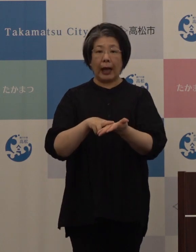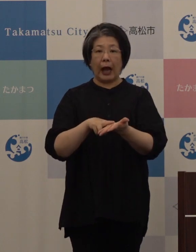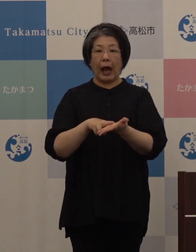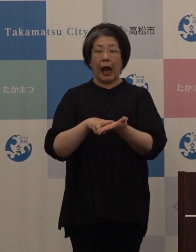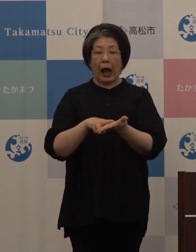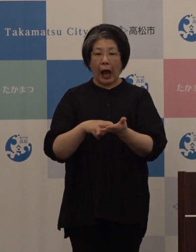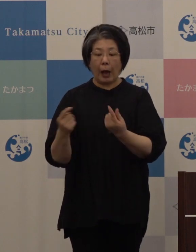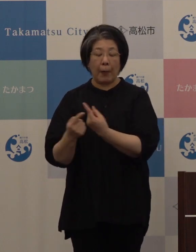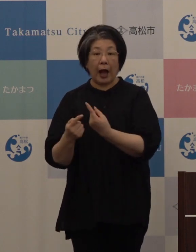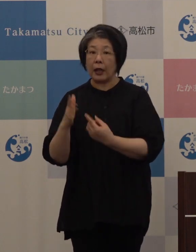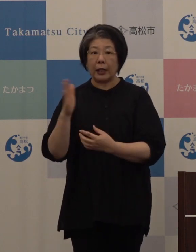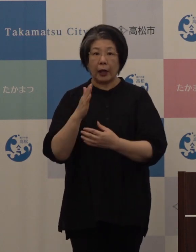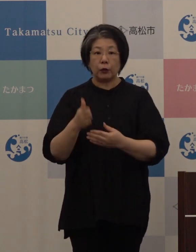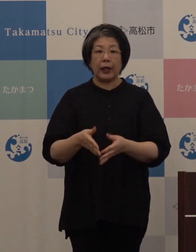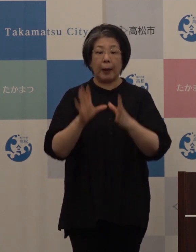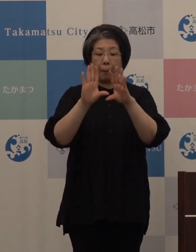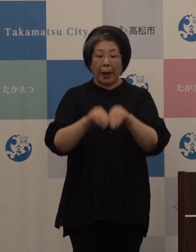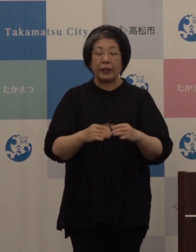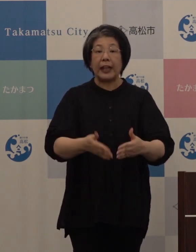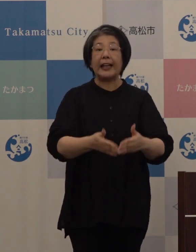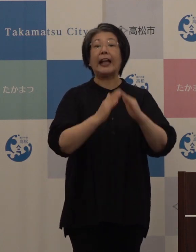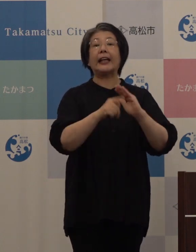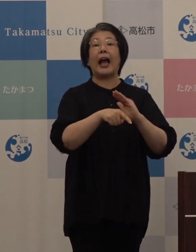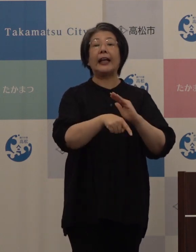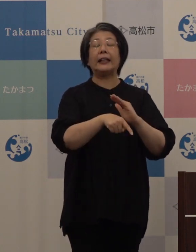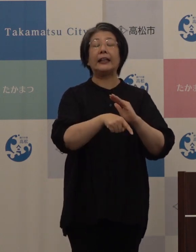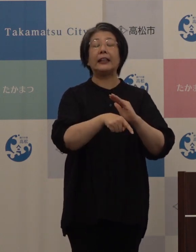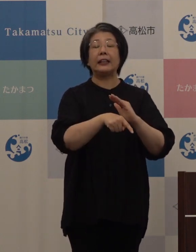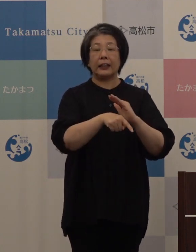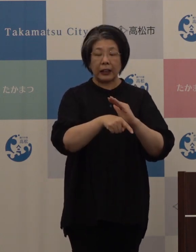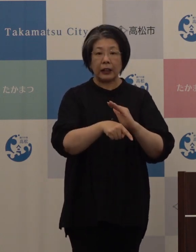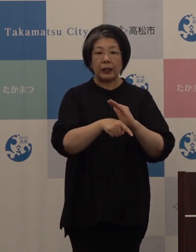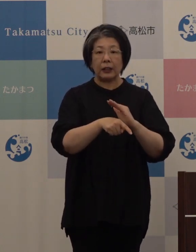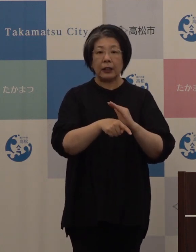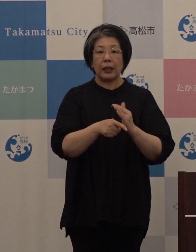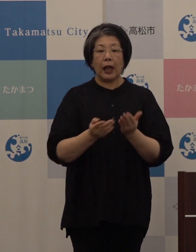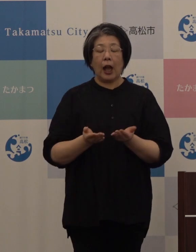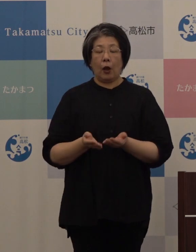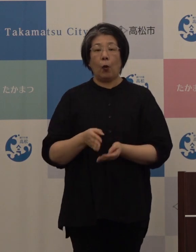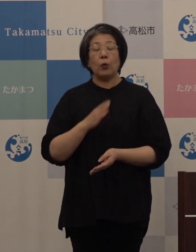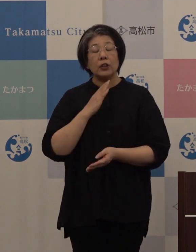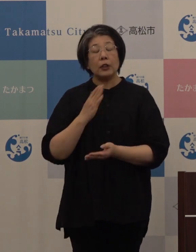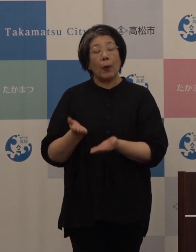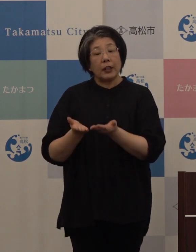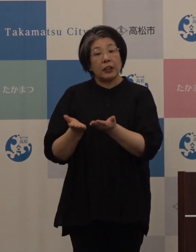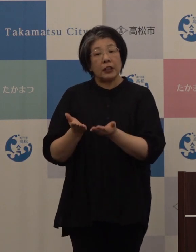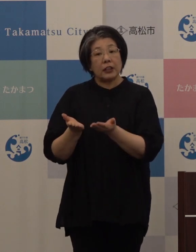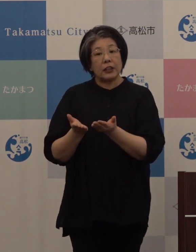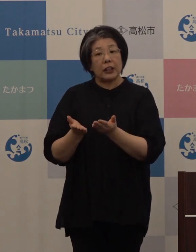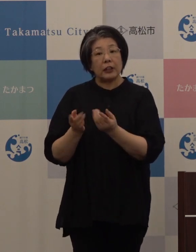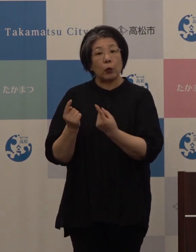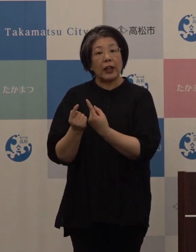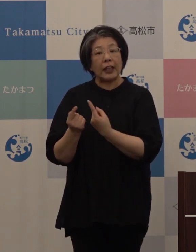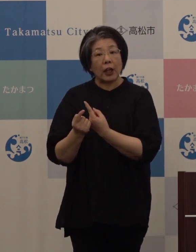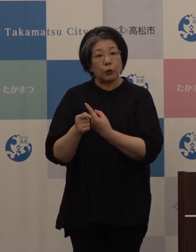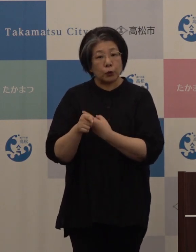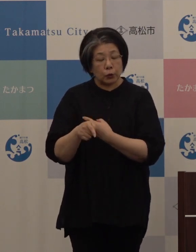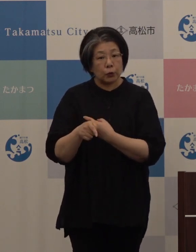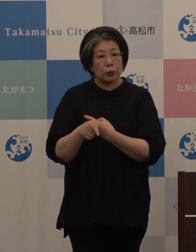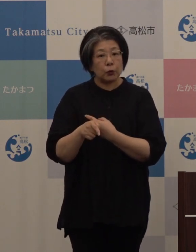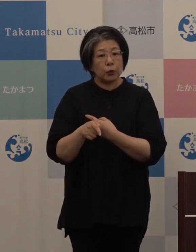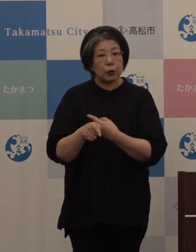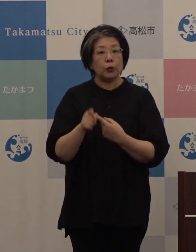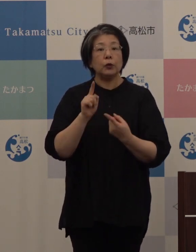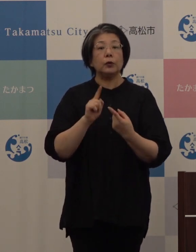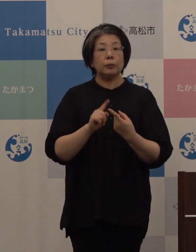をやっていこうということでございます。耐震改修が必須ではあったわけでございますけれども、それに合わせまして、今回大幅